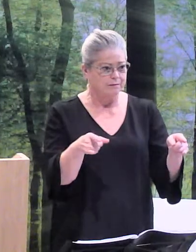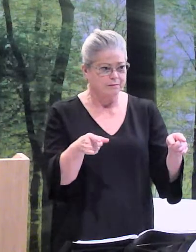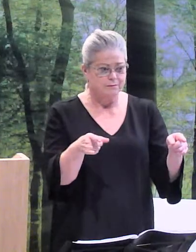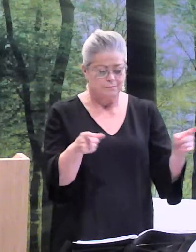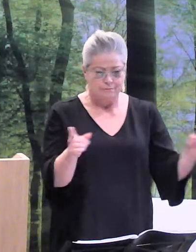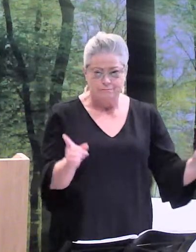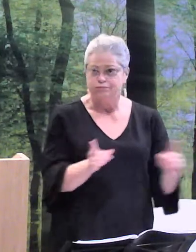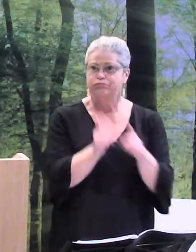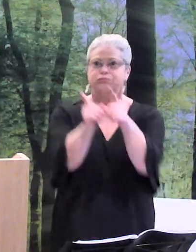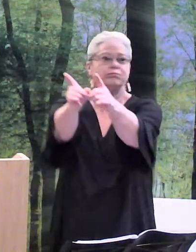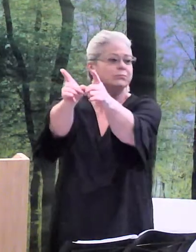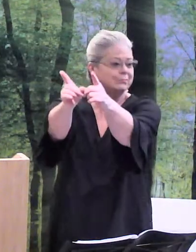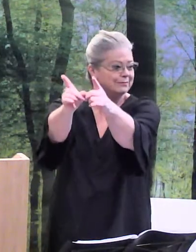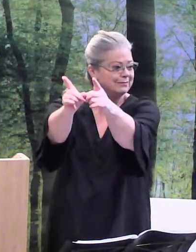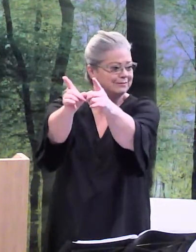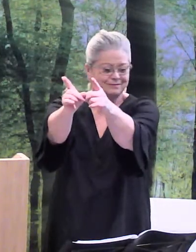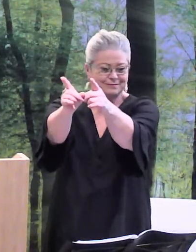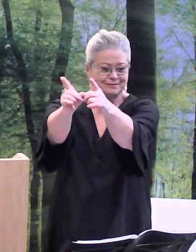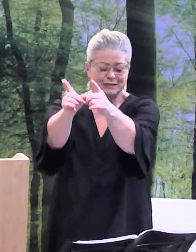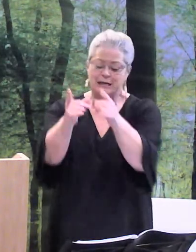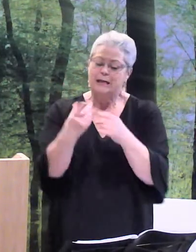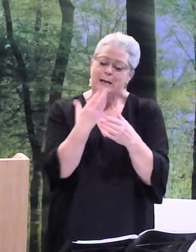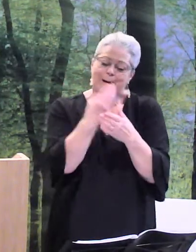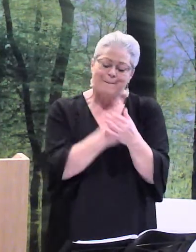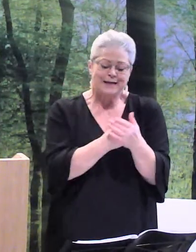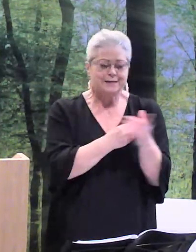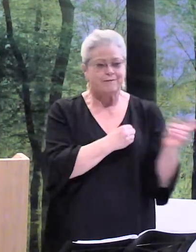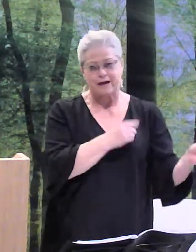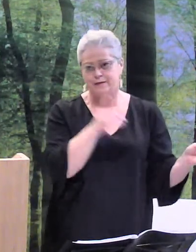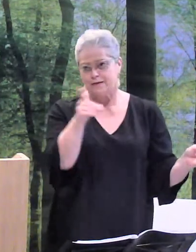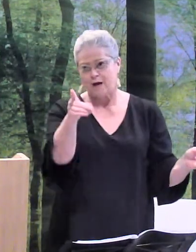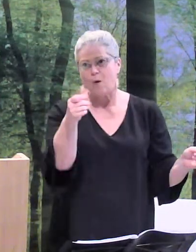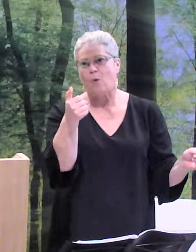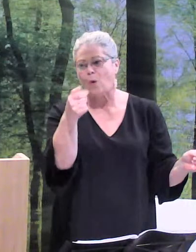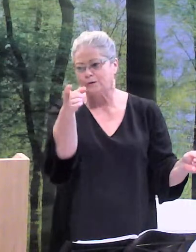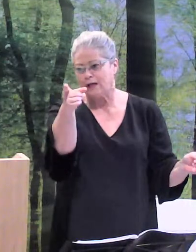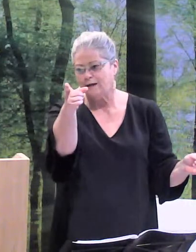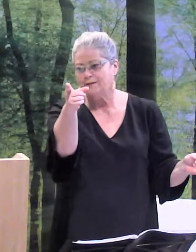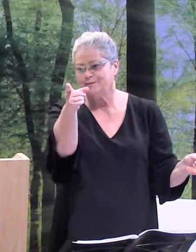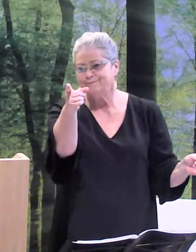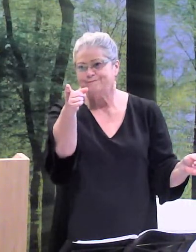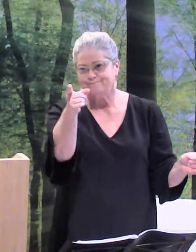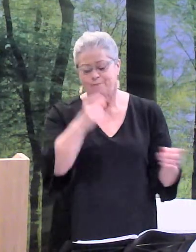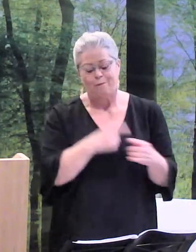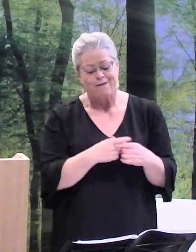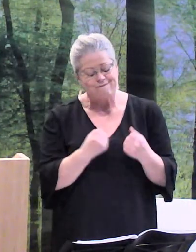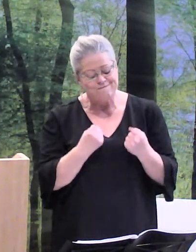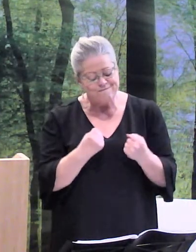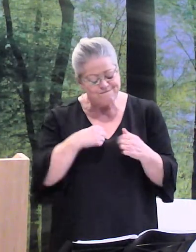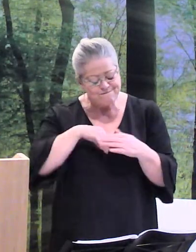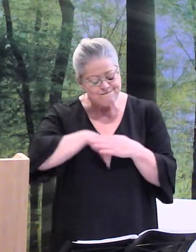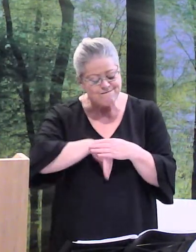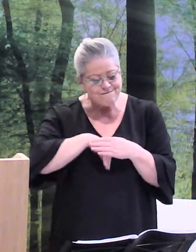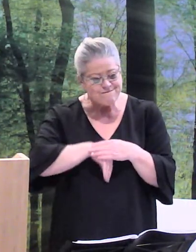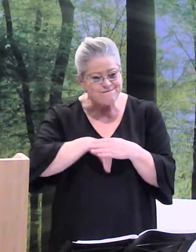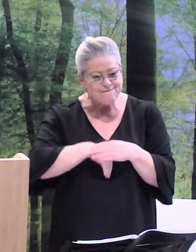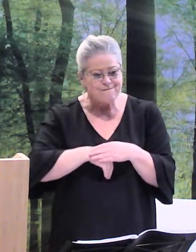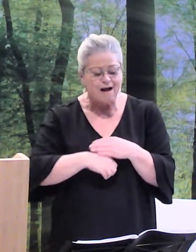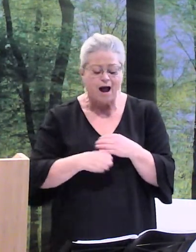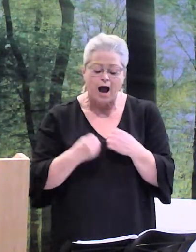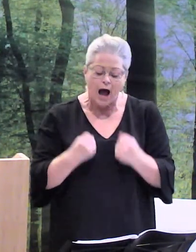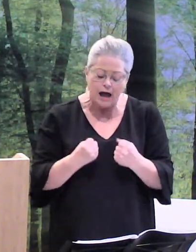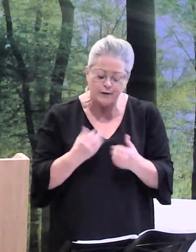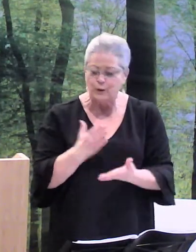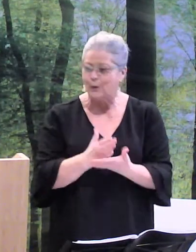naar elkaar toe zijn gegaan. Het gemis van Hendrik van zijn Rosa moet intern en in hen heel